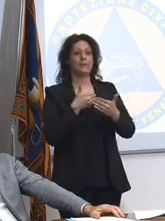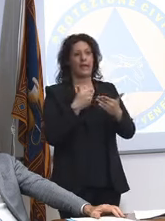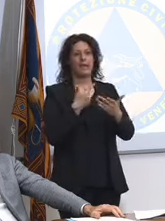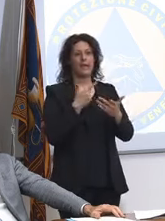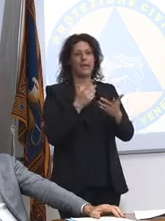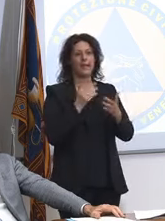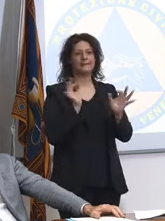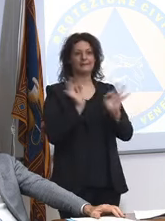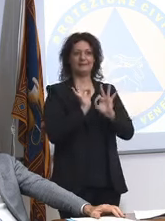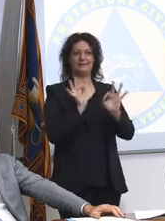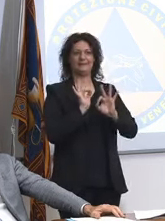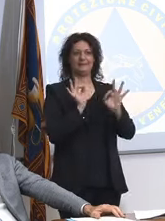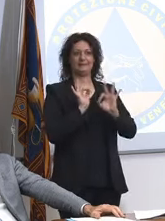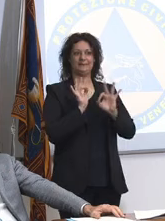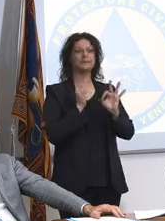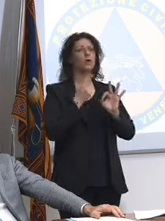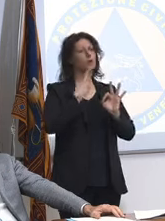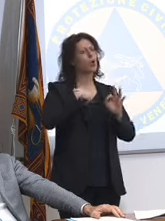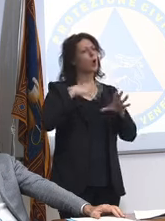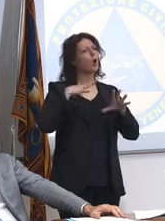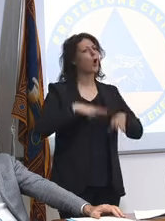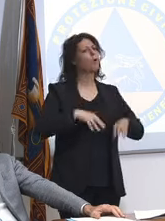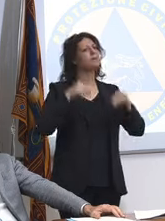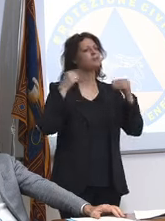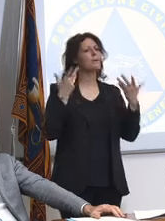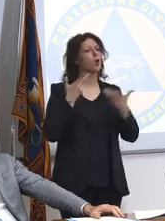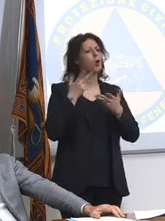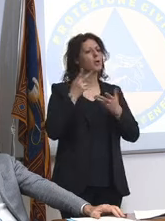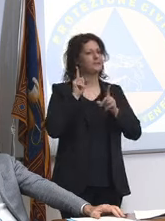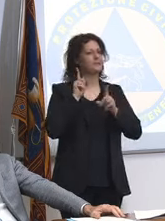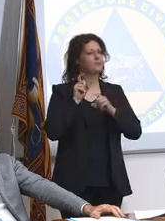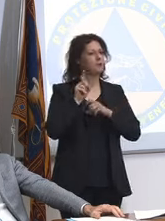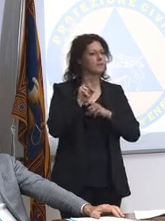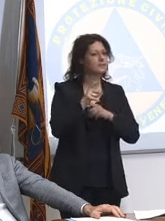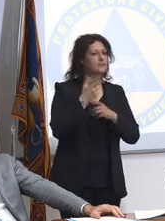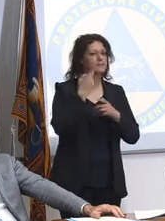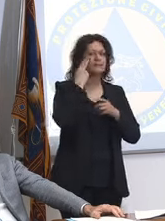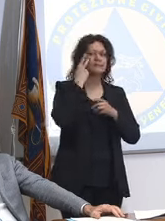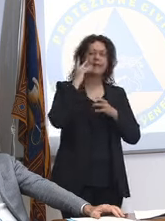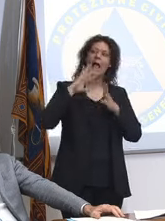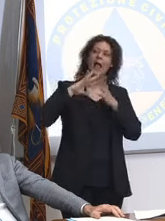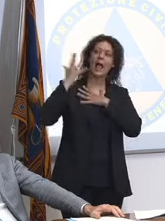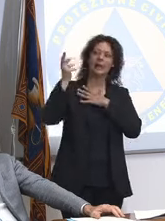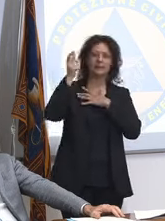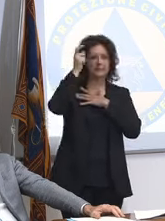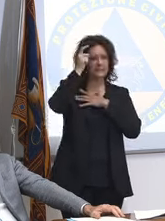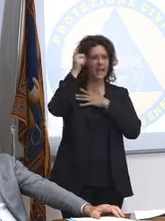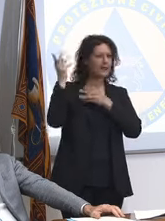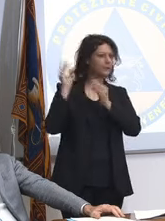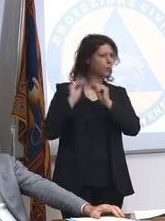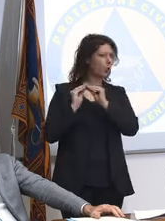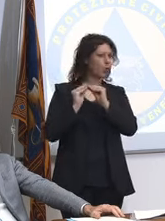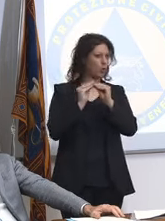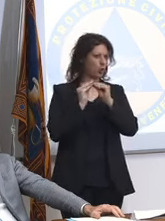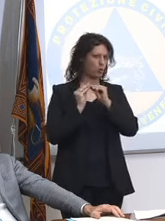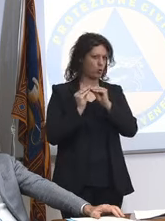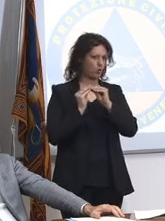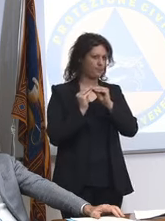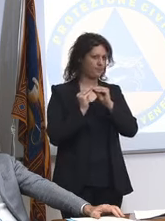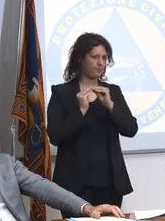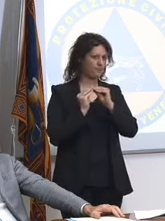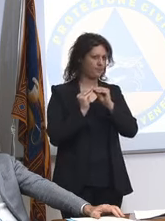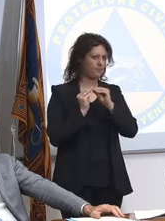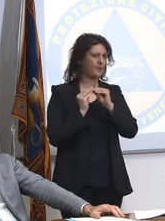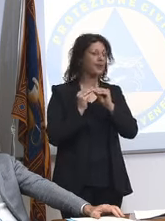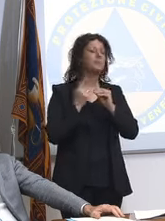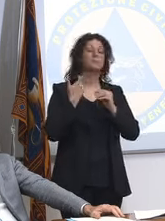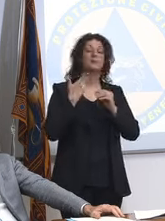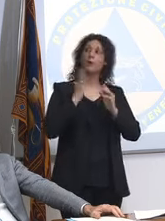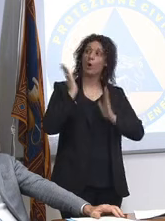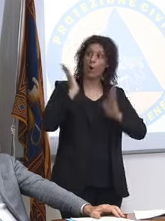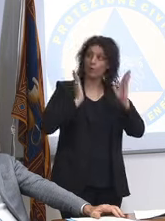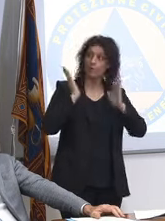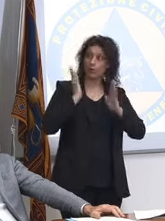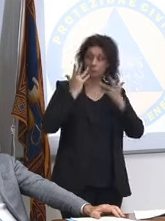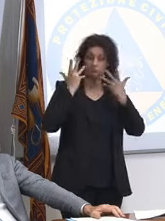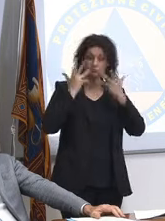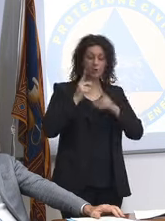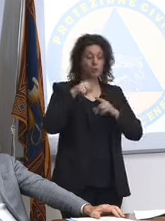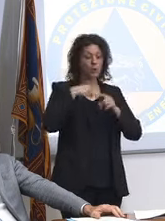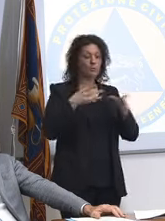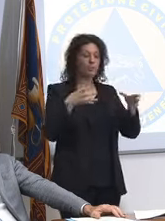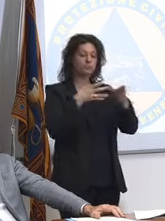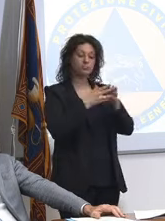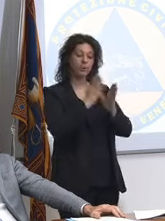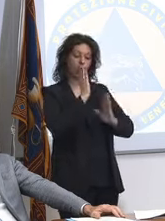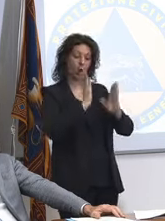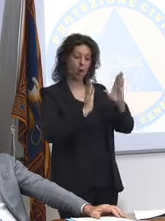ci stiamo documentando per capire anche come hanno fatto gli altri paesi. E poi una volta che ci saremo confrontati vedremo di